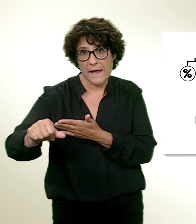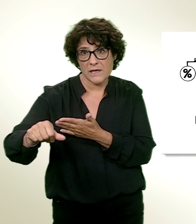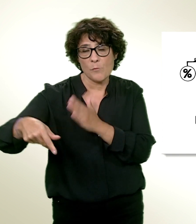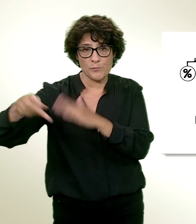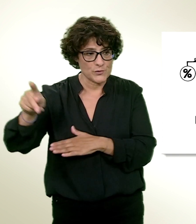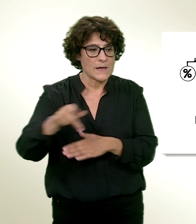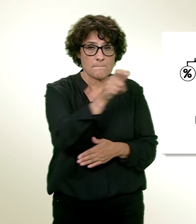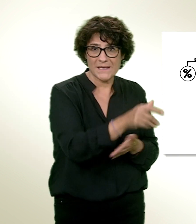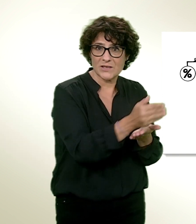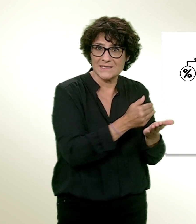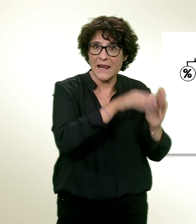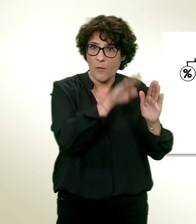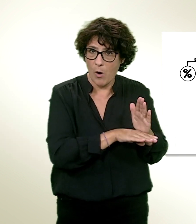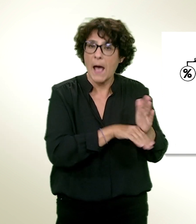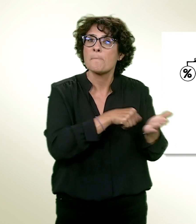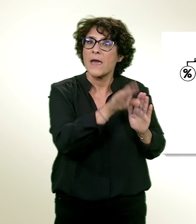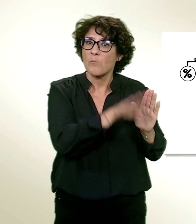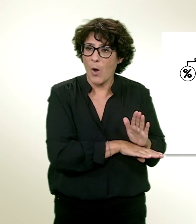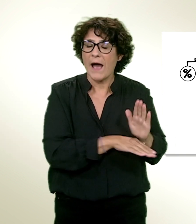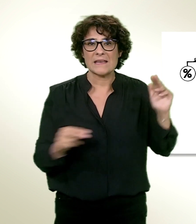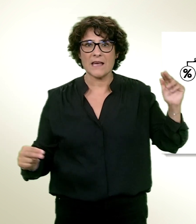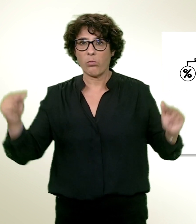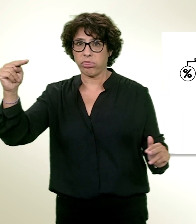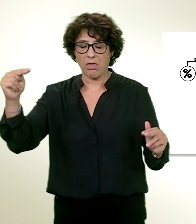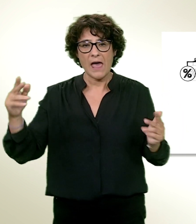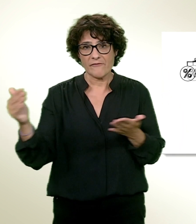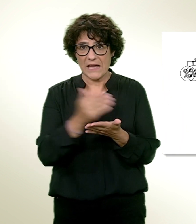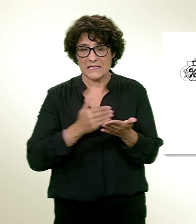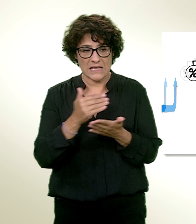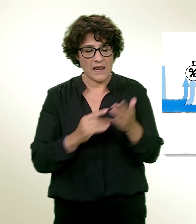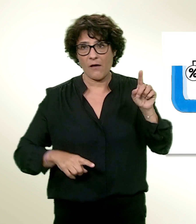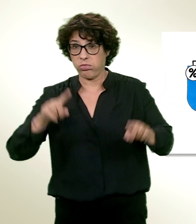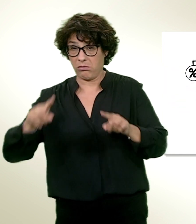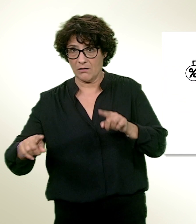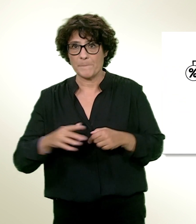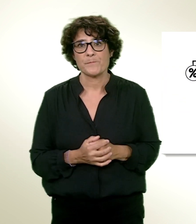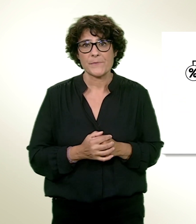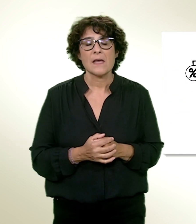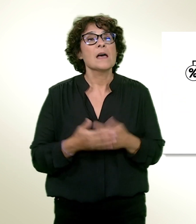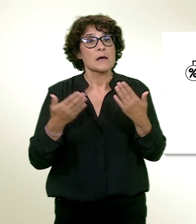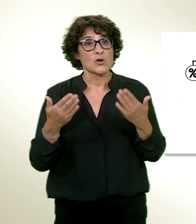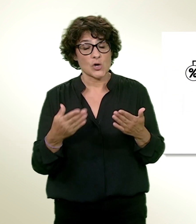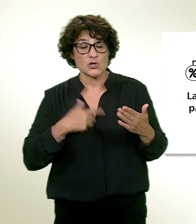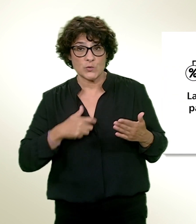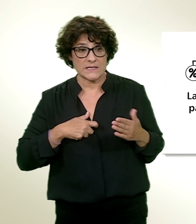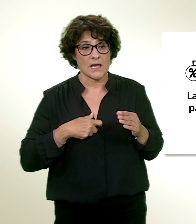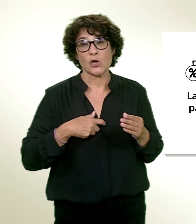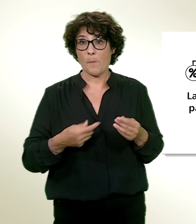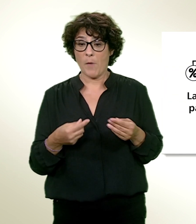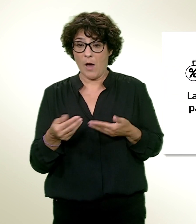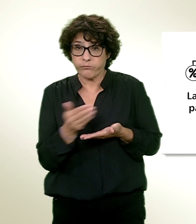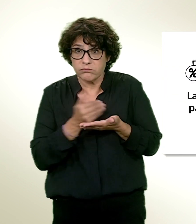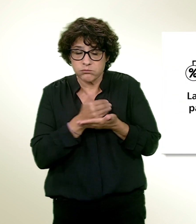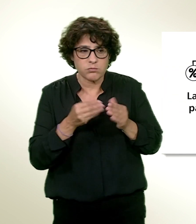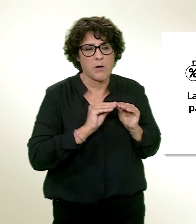bas revenu, ce qui atténue les inégalités de répartition des revenus. En Suisse, la redistribution des revenus se fait avant tout par le biais